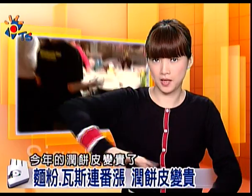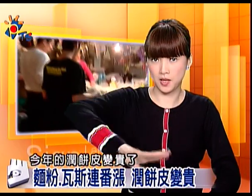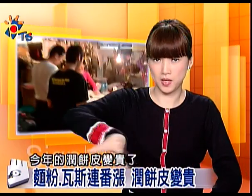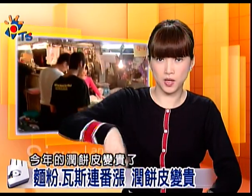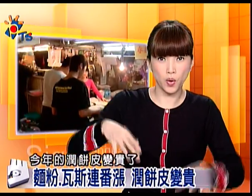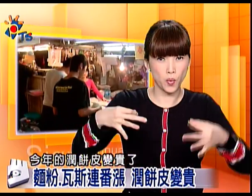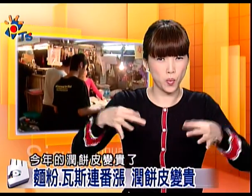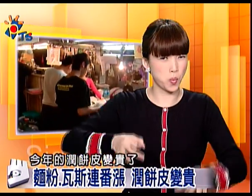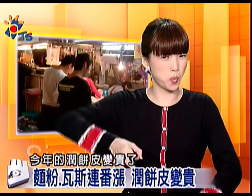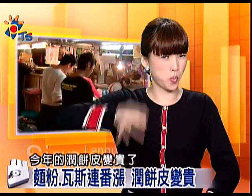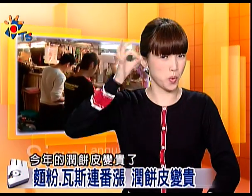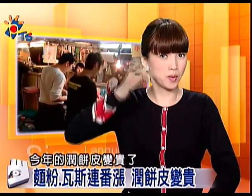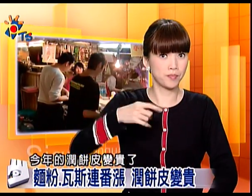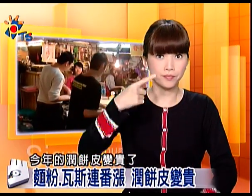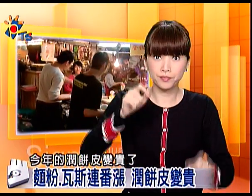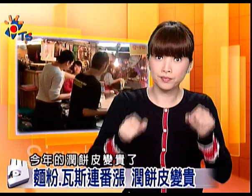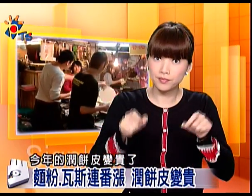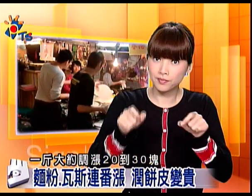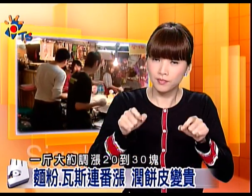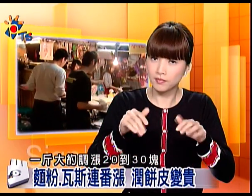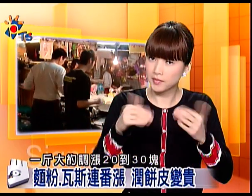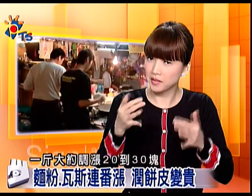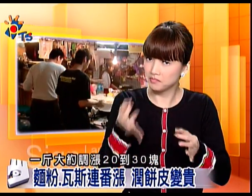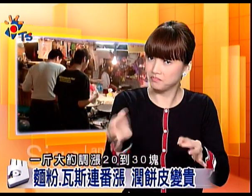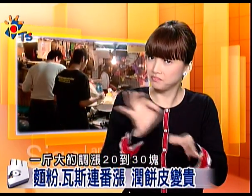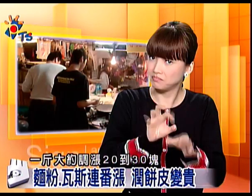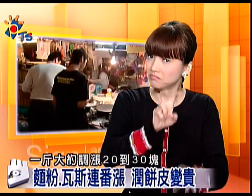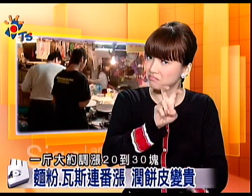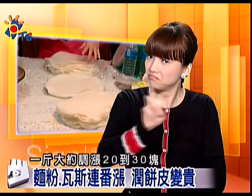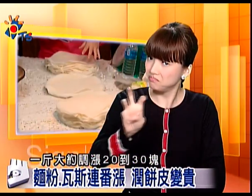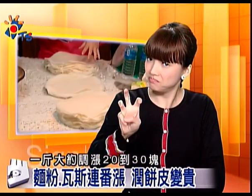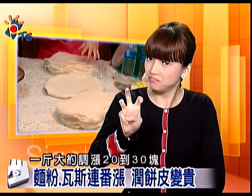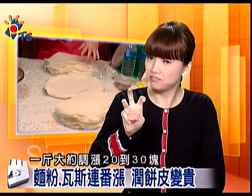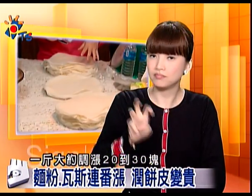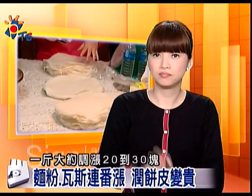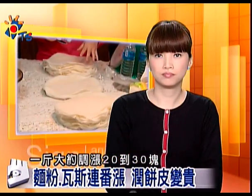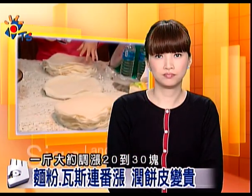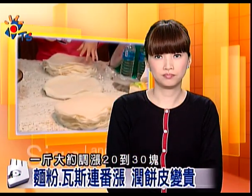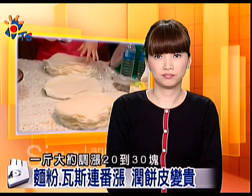的润饼皮变贵了，一斤大约调涨20到30块。